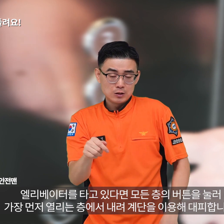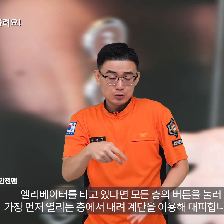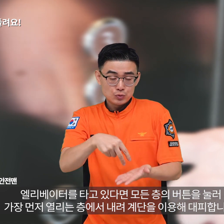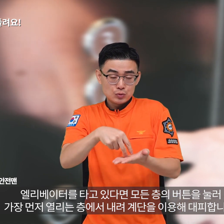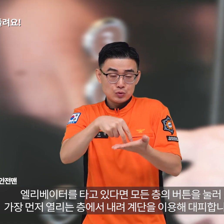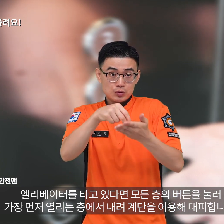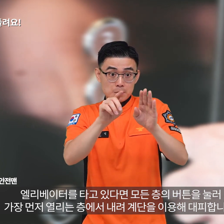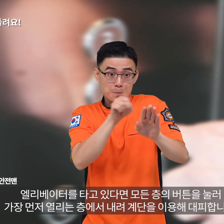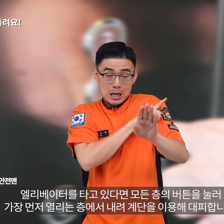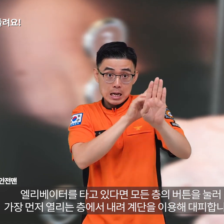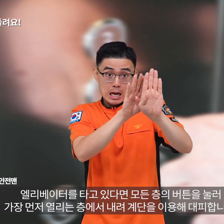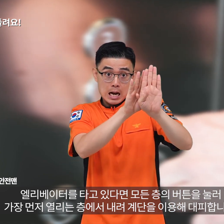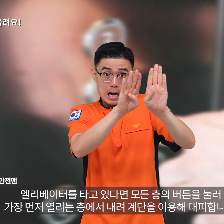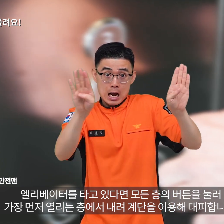대피합니다.